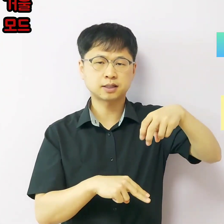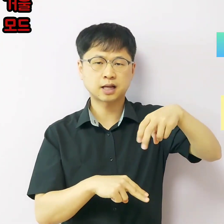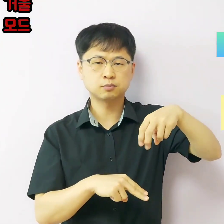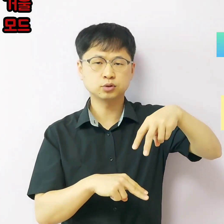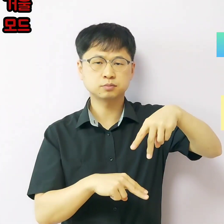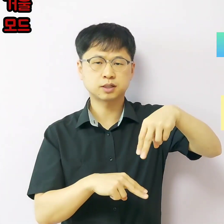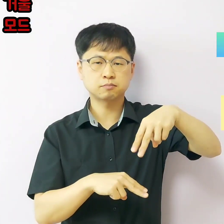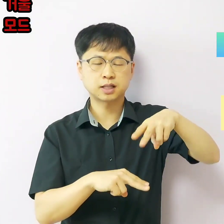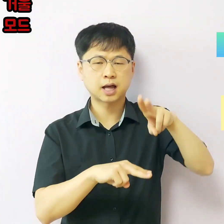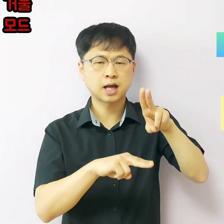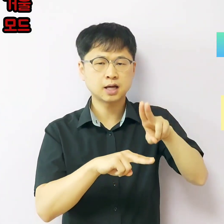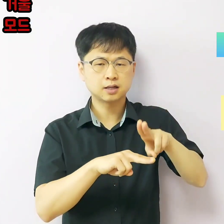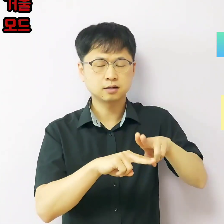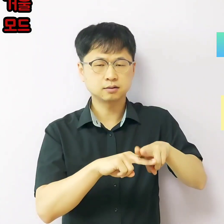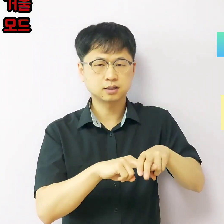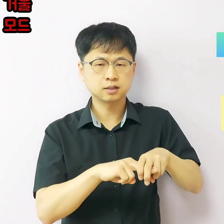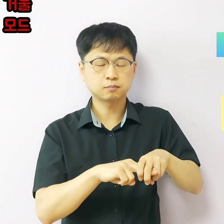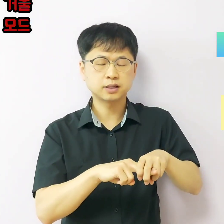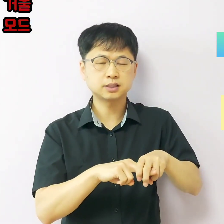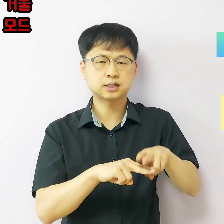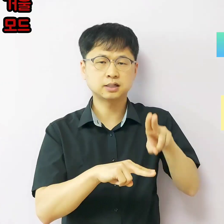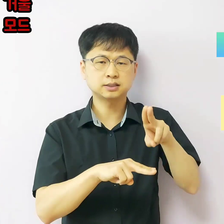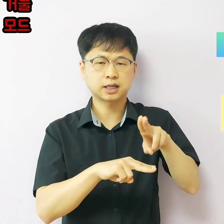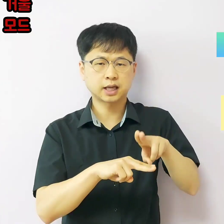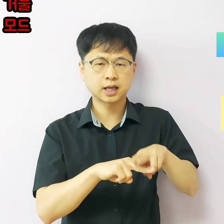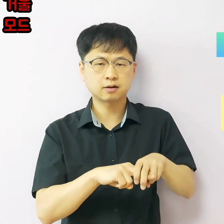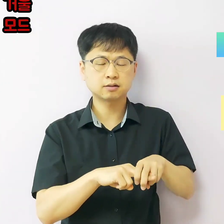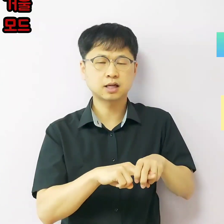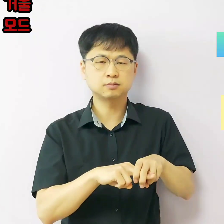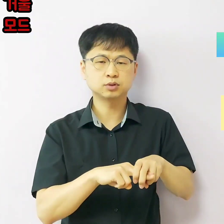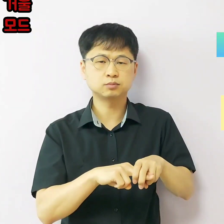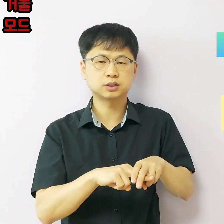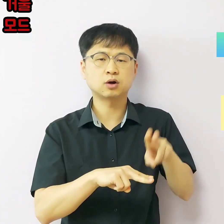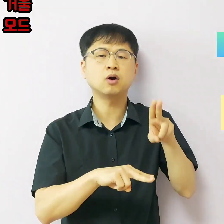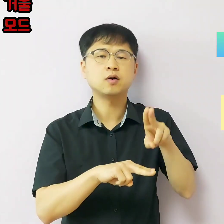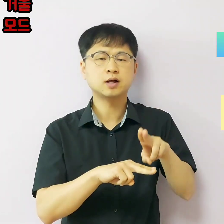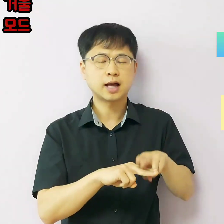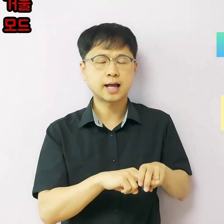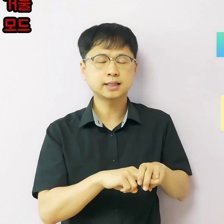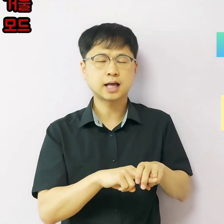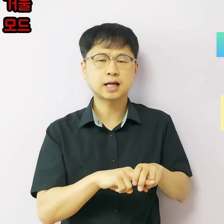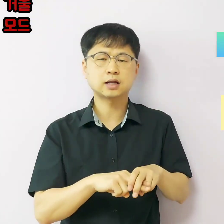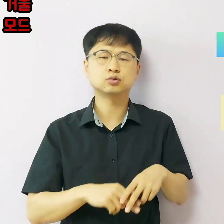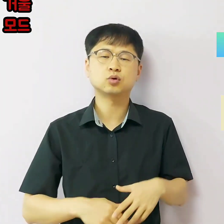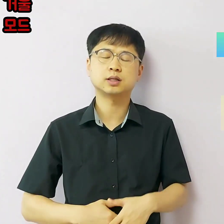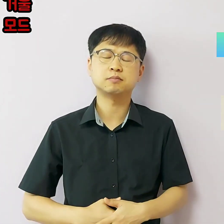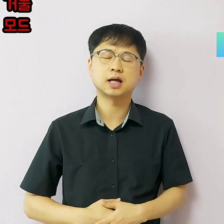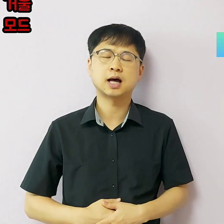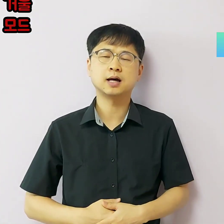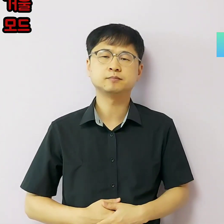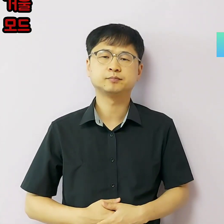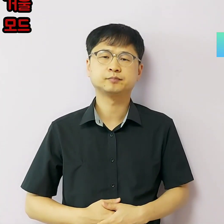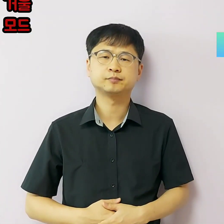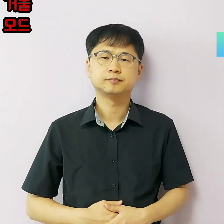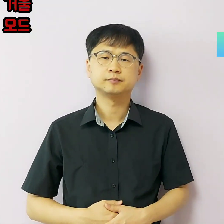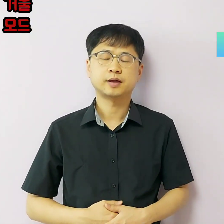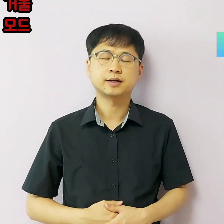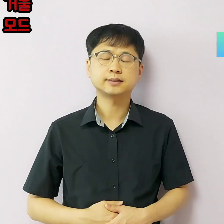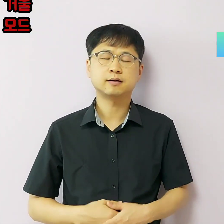다리 모습이 됩니다. 어디 벤치나 의자에 걸터 앉는 모습이죠. 앉다라는 수어가 됩니다. 네,